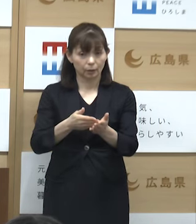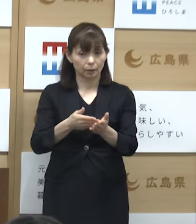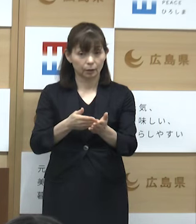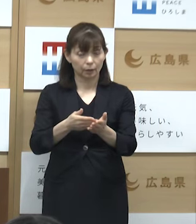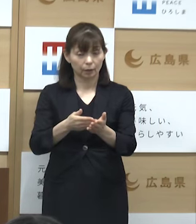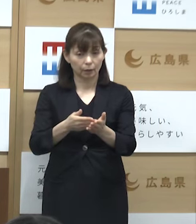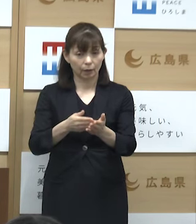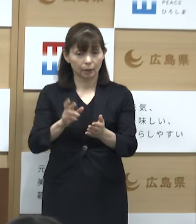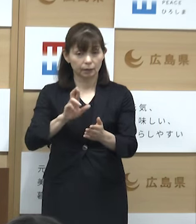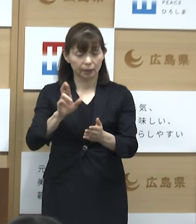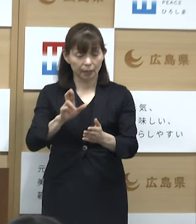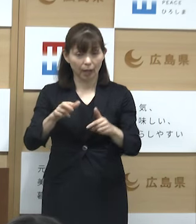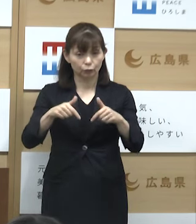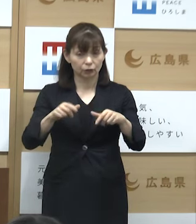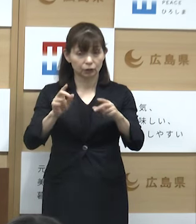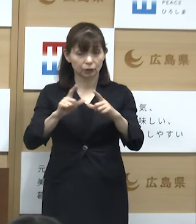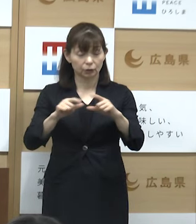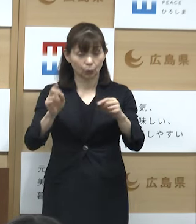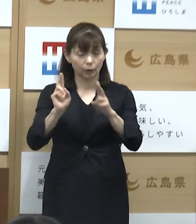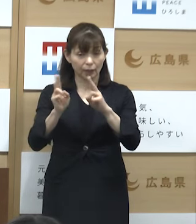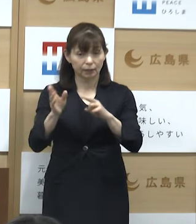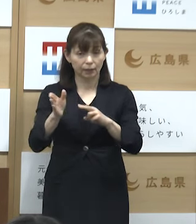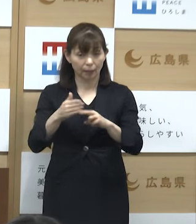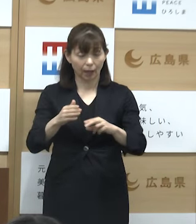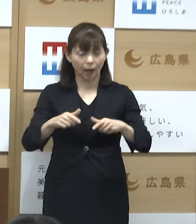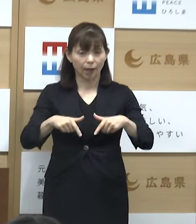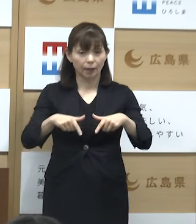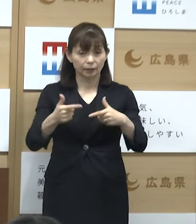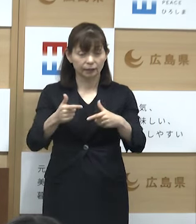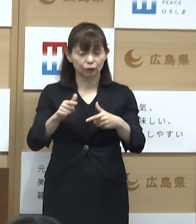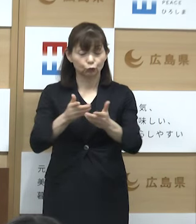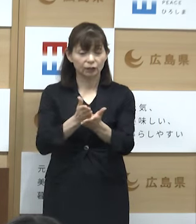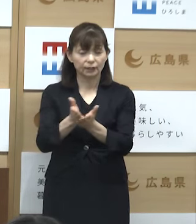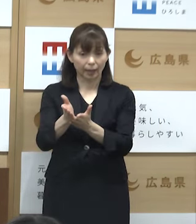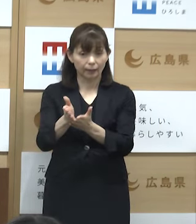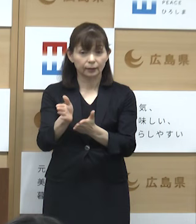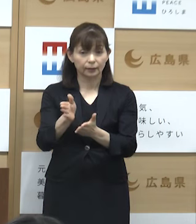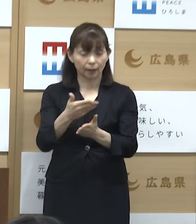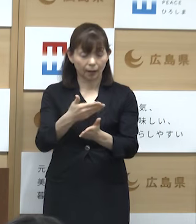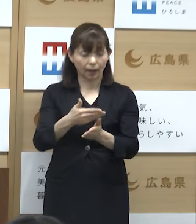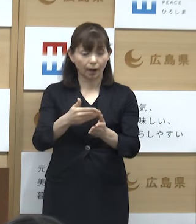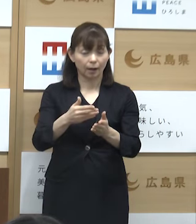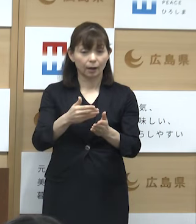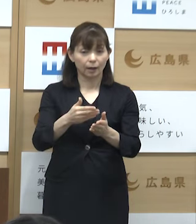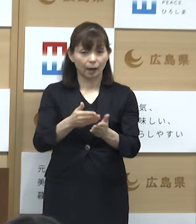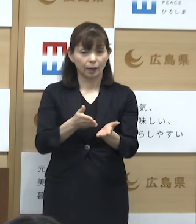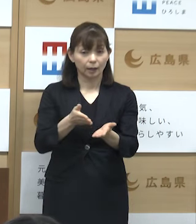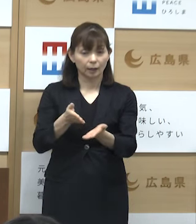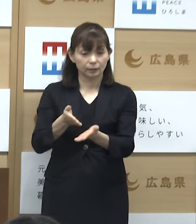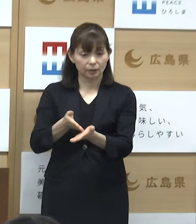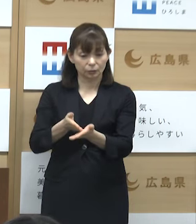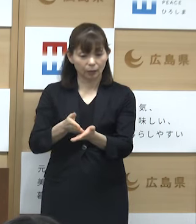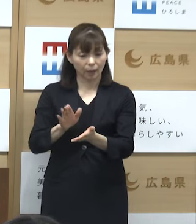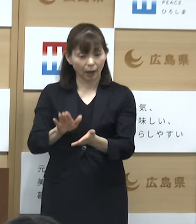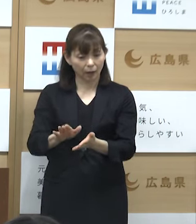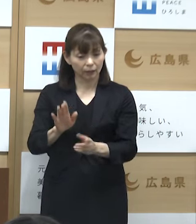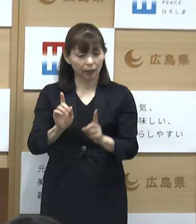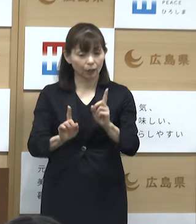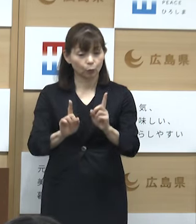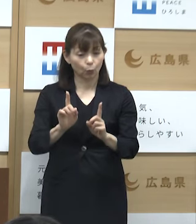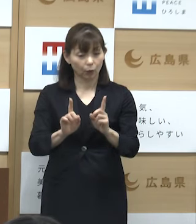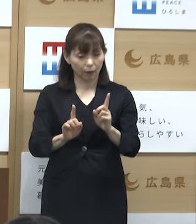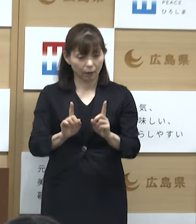JR 西日本からその木次線に関する説明というものが県に対してあったのかっていう、今現時点で何か